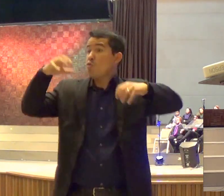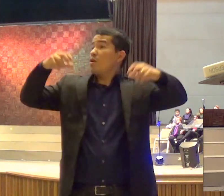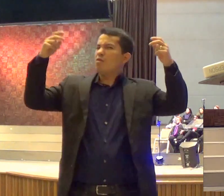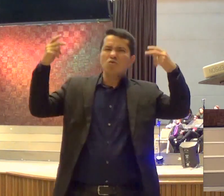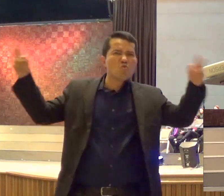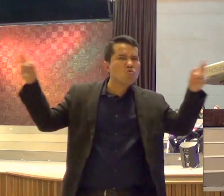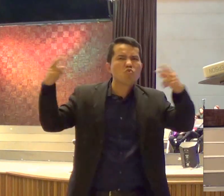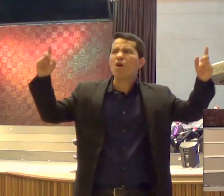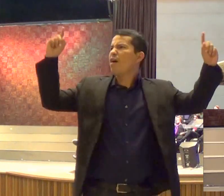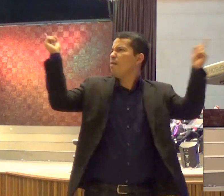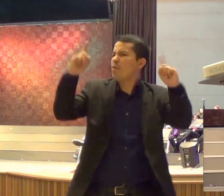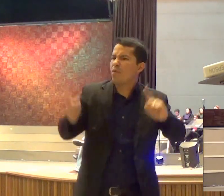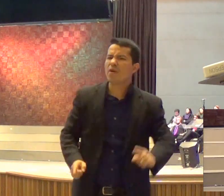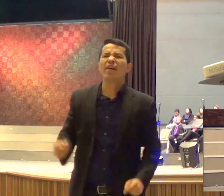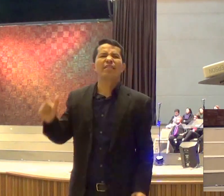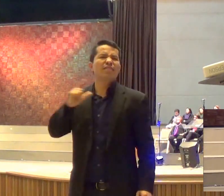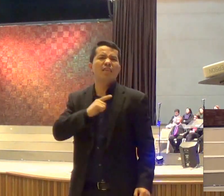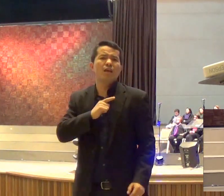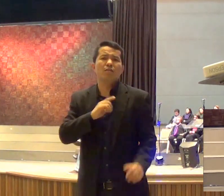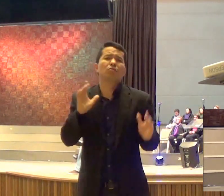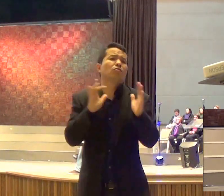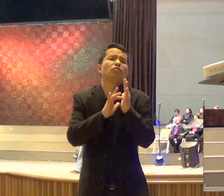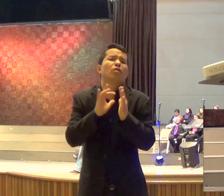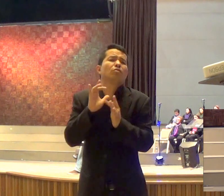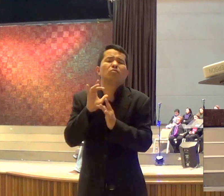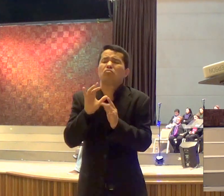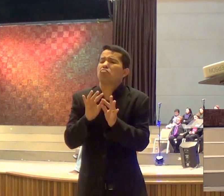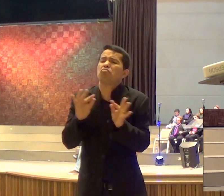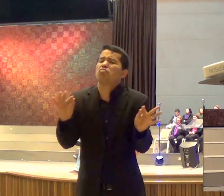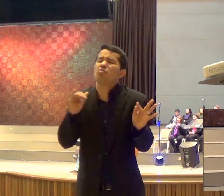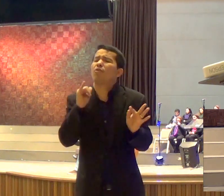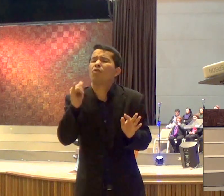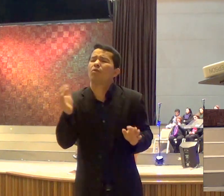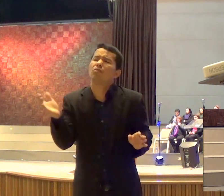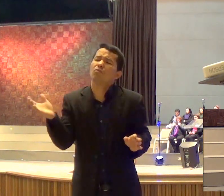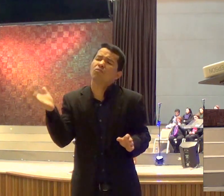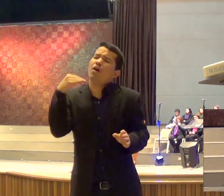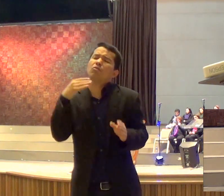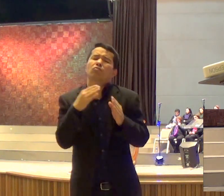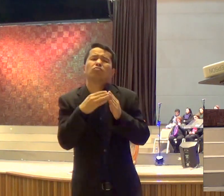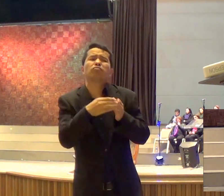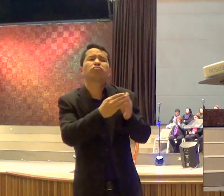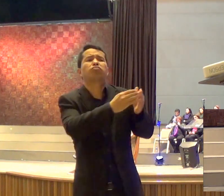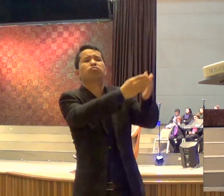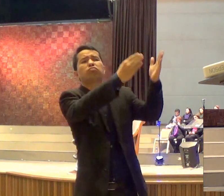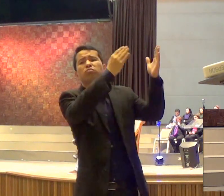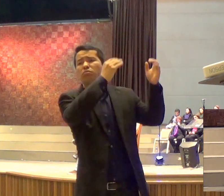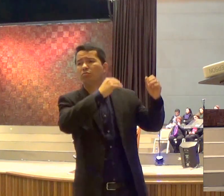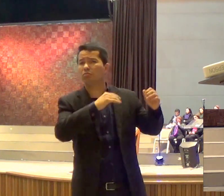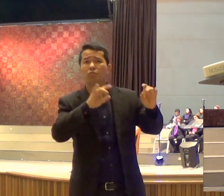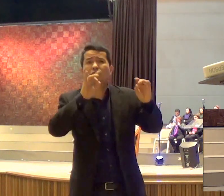viagem eu simplesmente disse vamos para outro lado